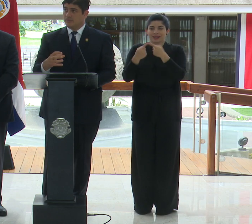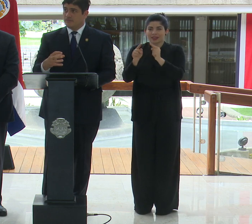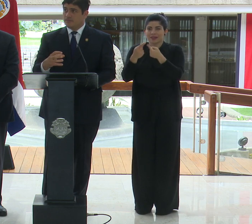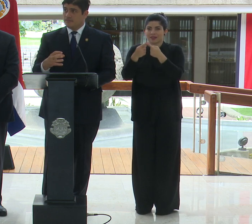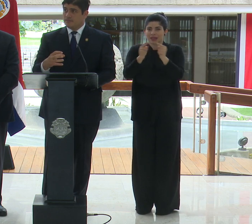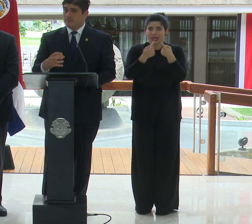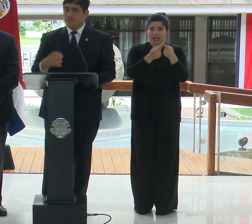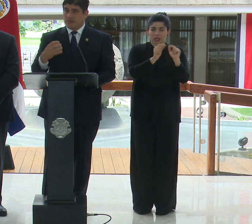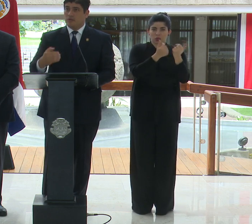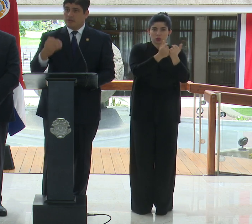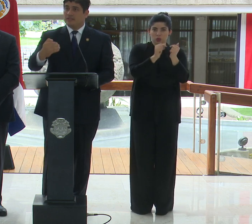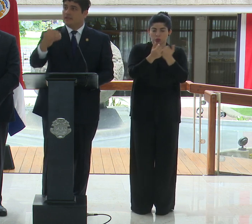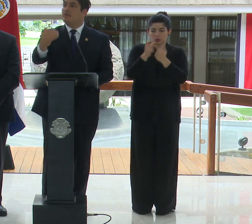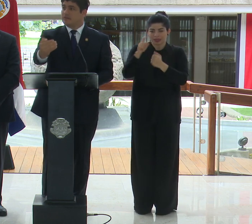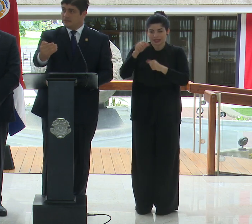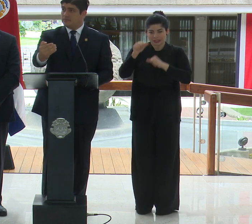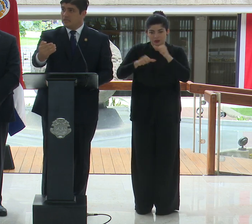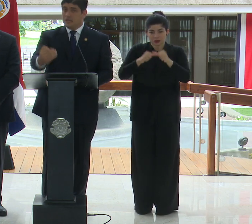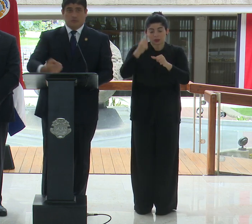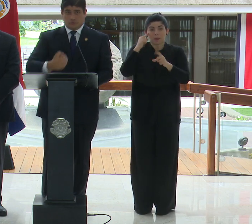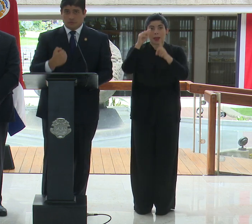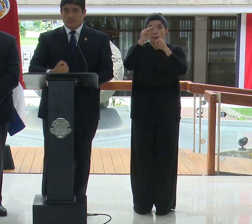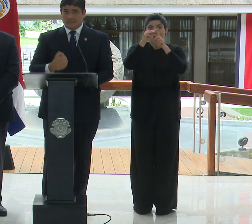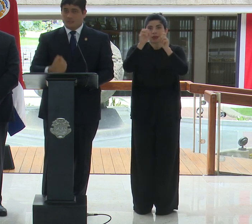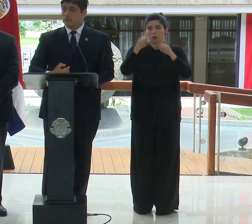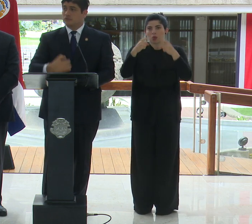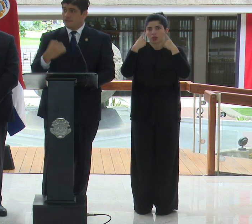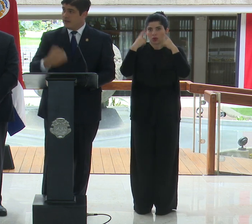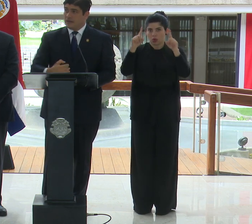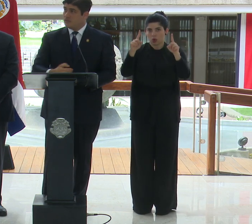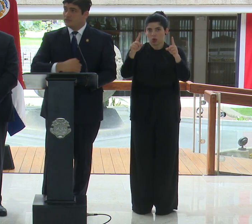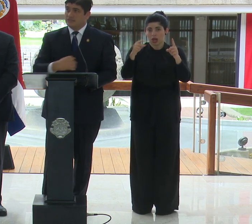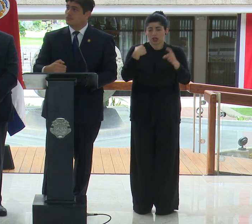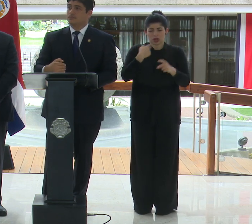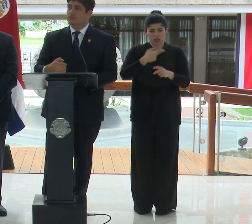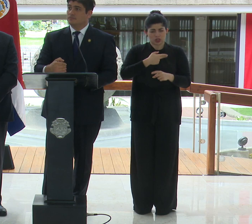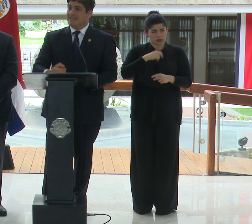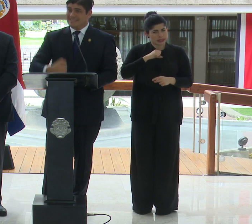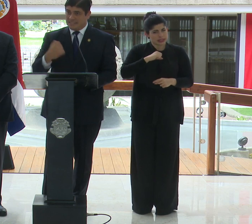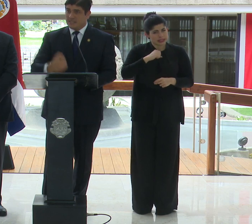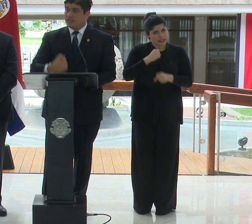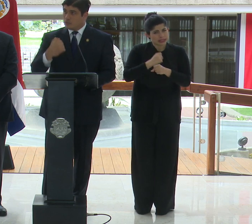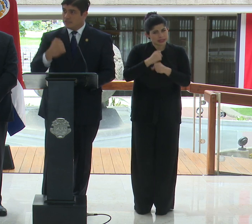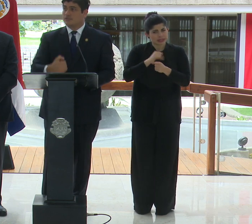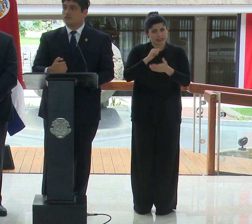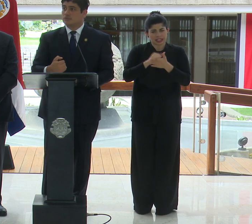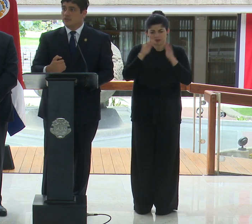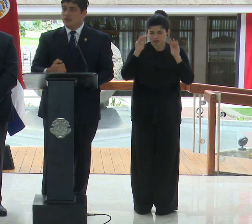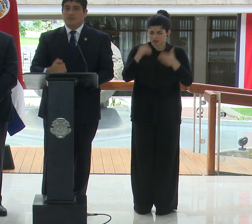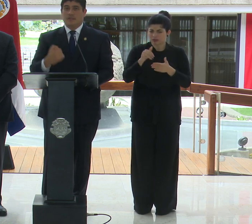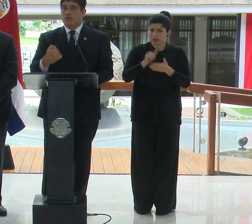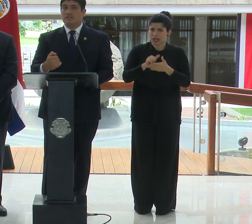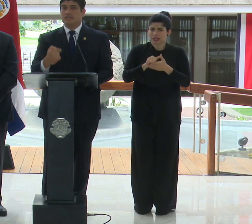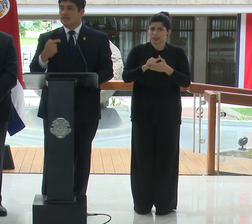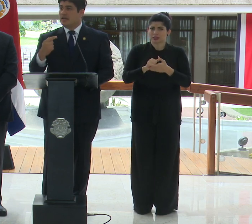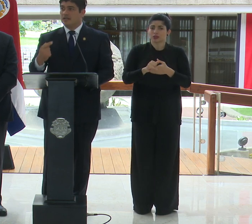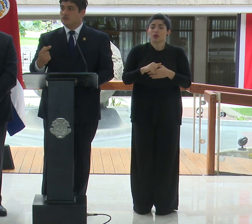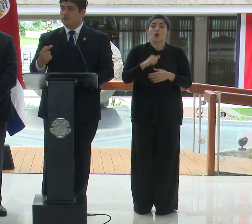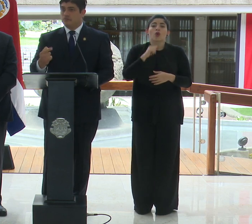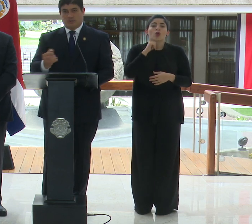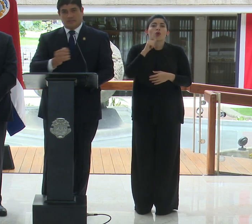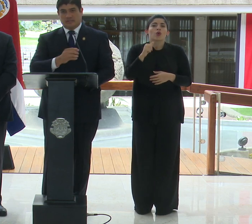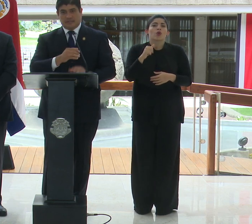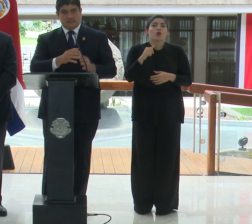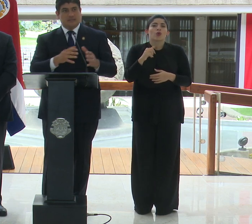sectores para lograr esa meta. Nosotros estamos fajados en eso, de lleno en eso. Y no va a ser